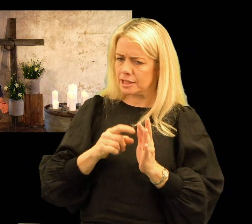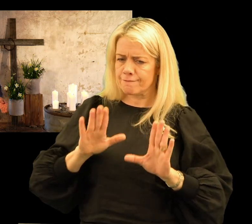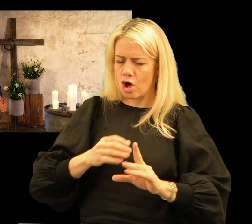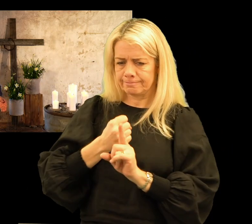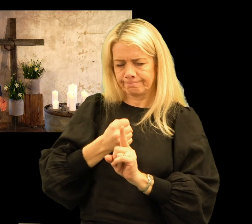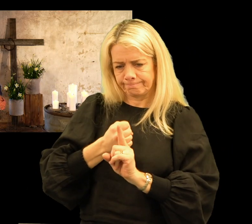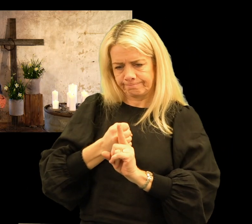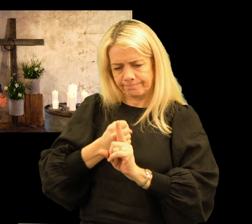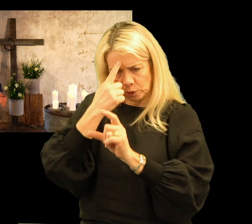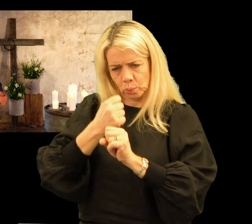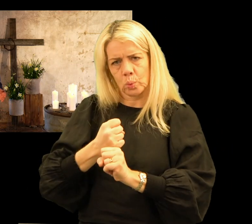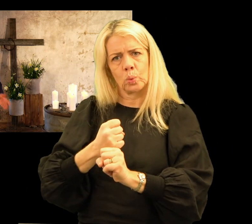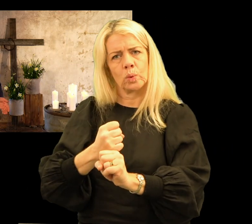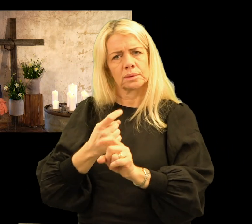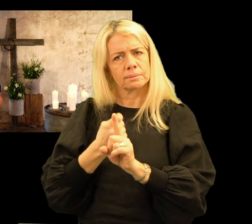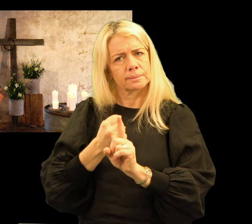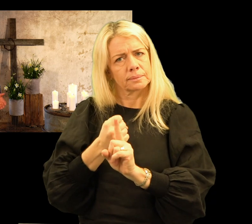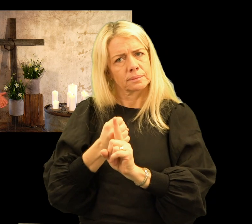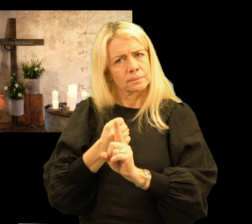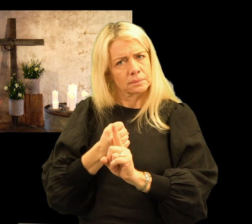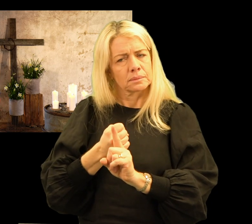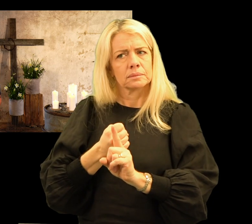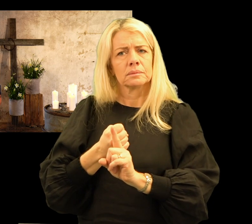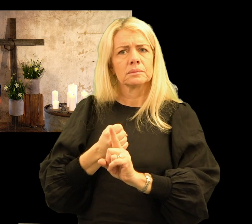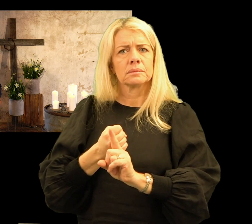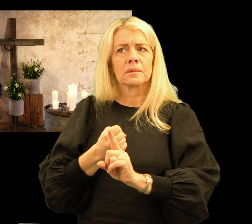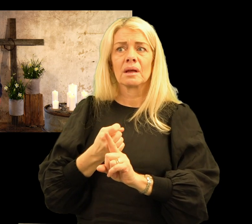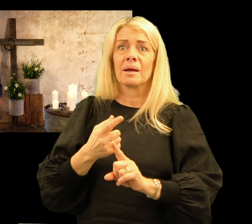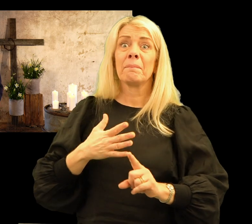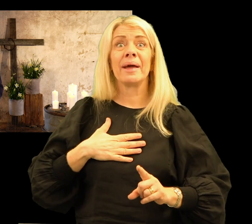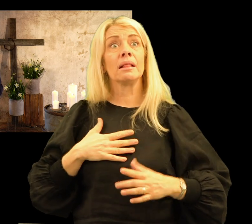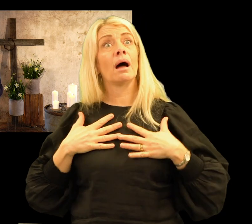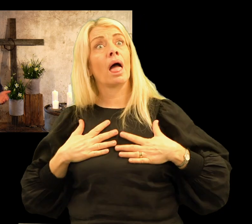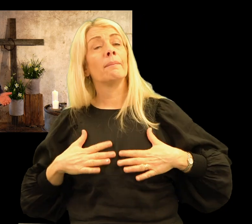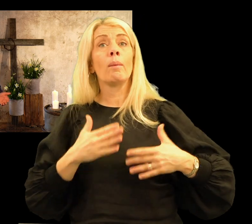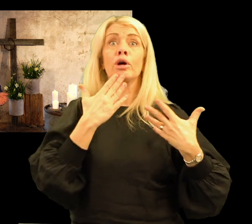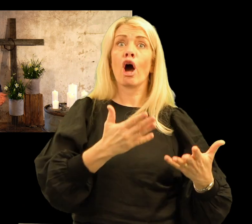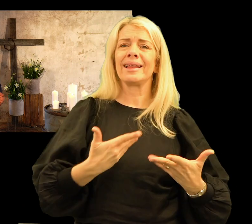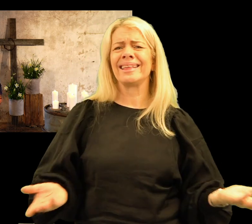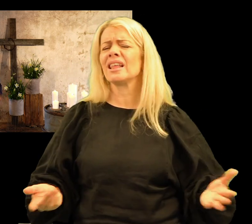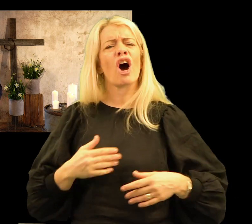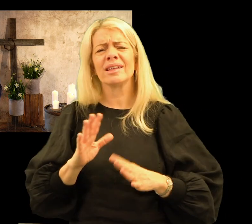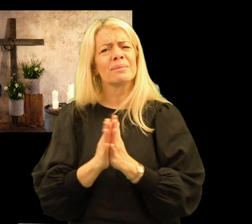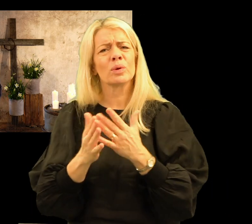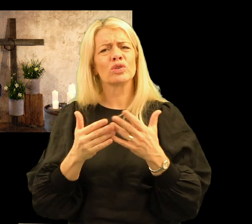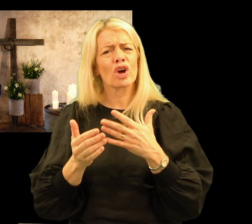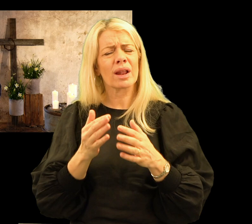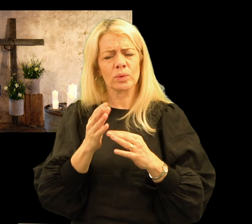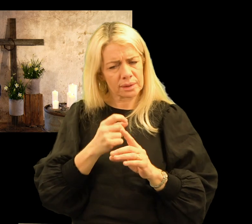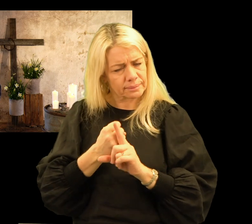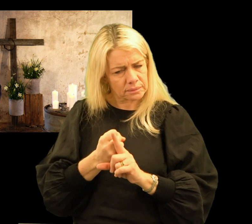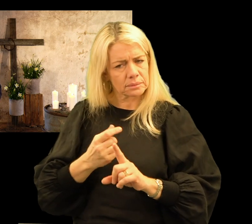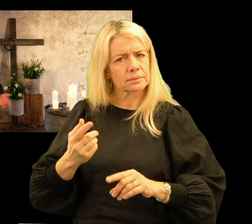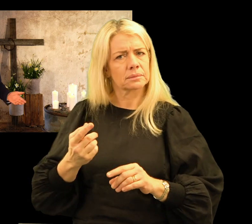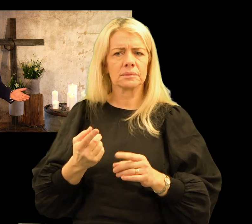att vinna. Som inte bara handlar om ditt eller mitt individuella välmående. Som inte beror på graden av framgång som